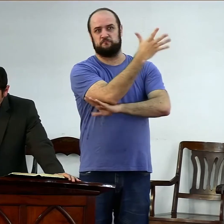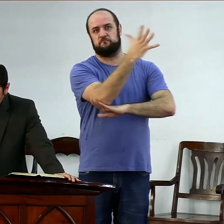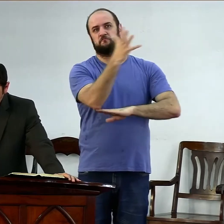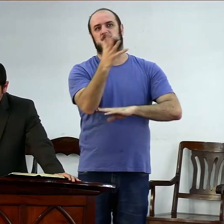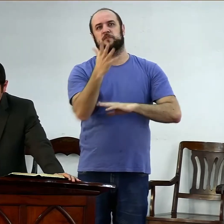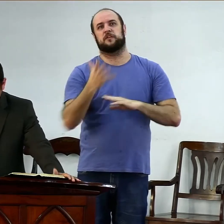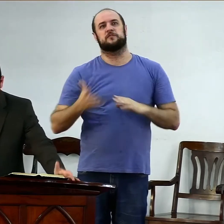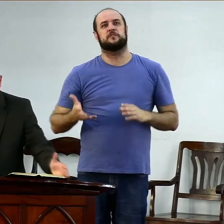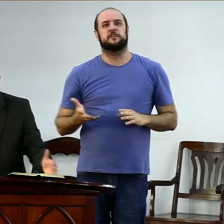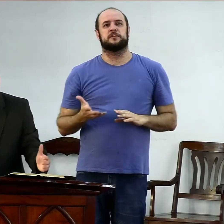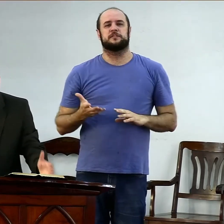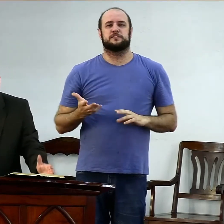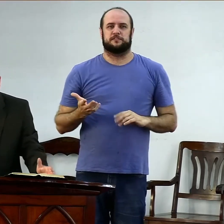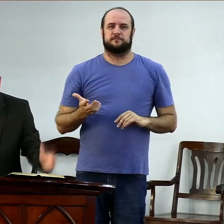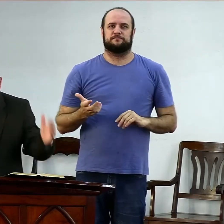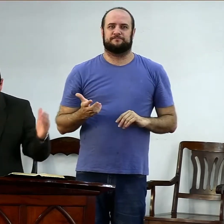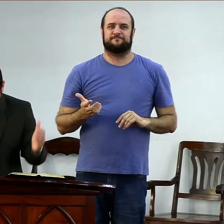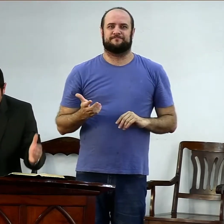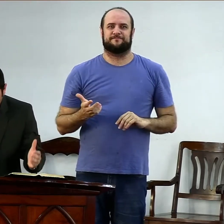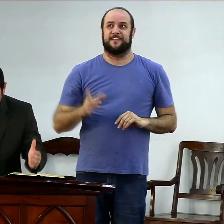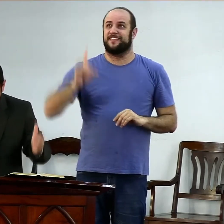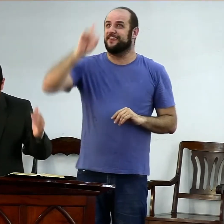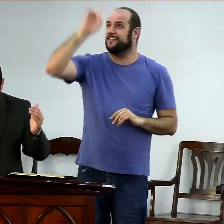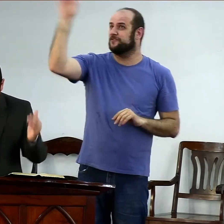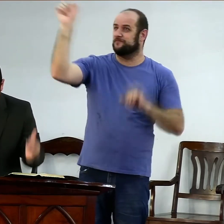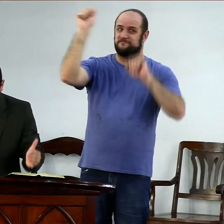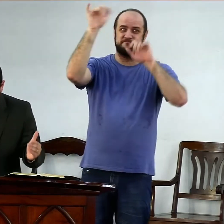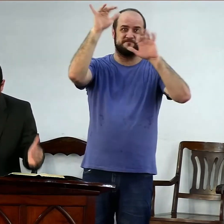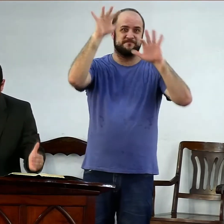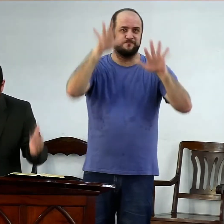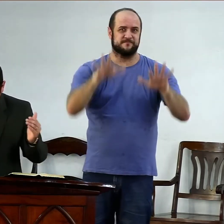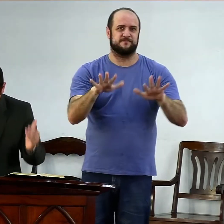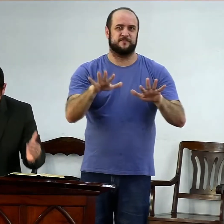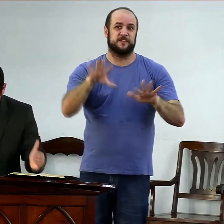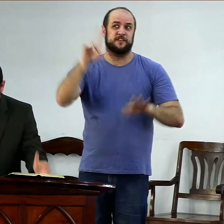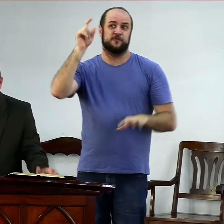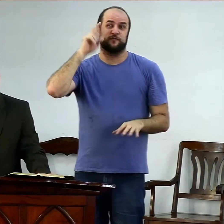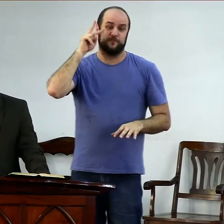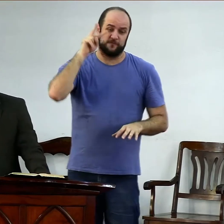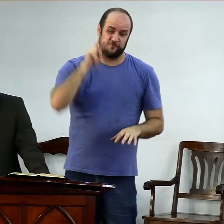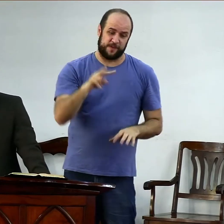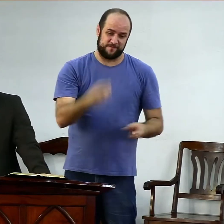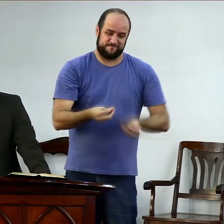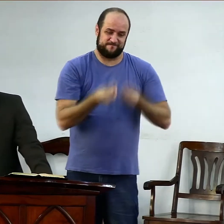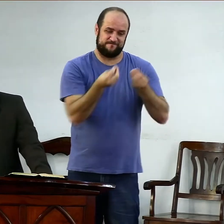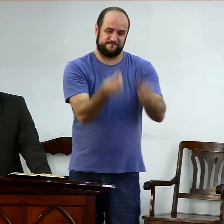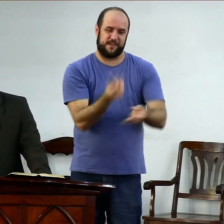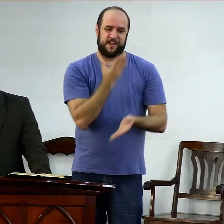em celeiros, seu Pai Celestial ouve e provê seu alimento diário.